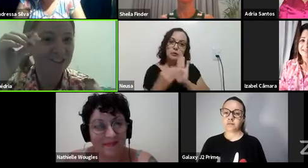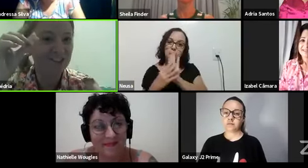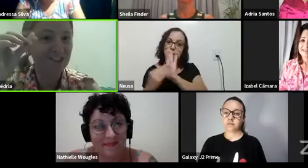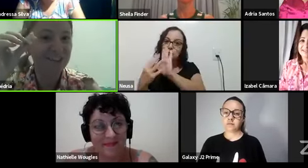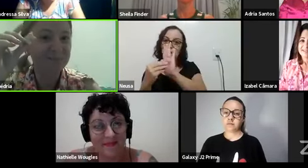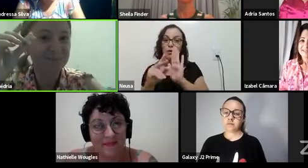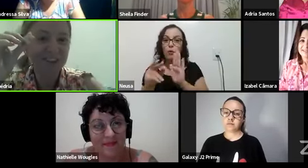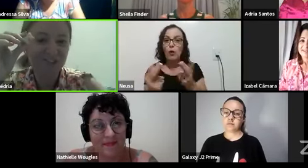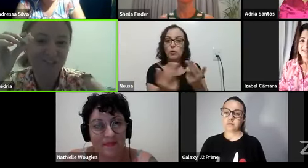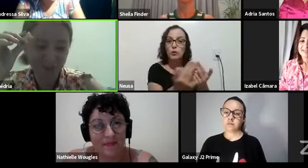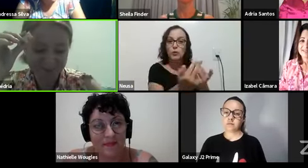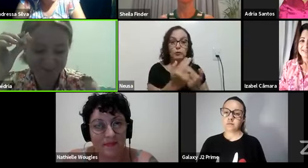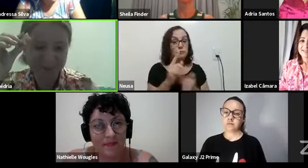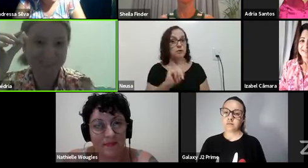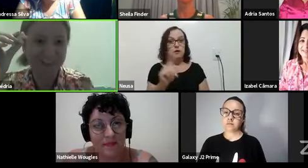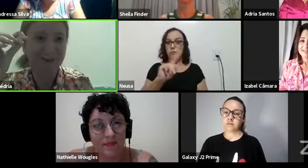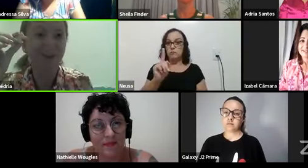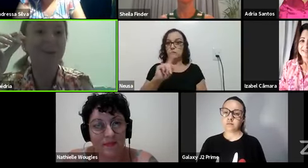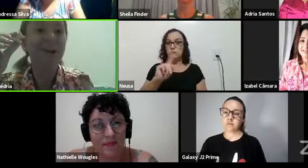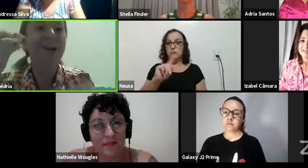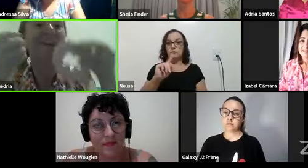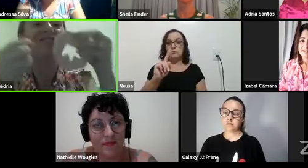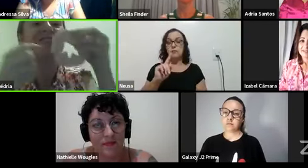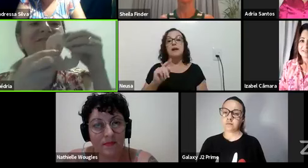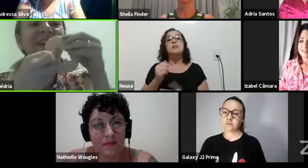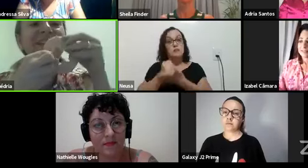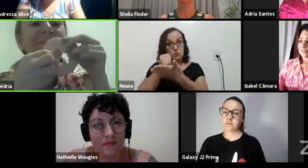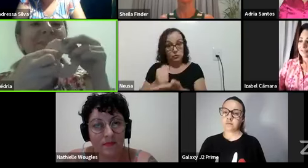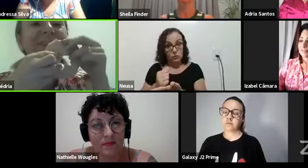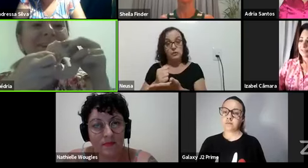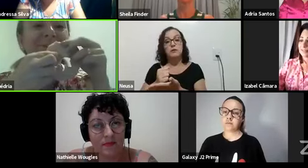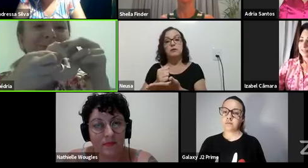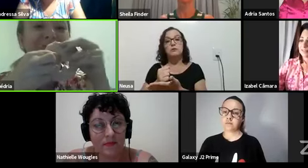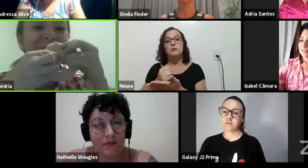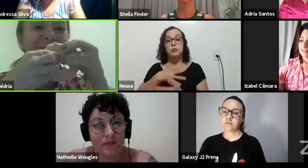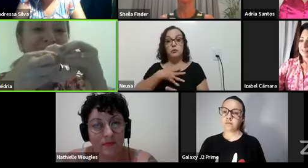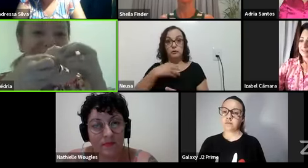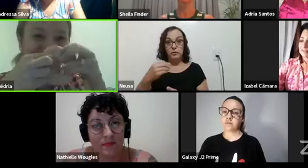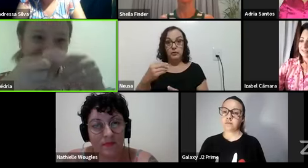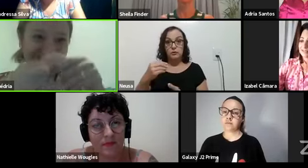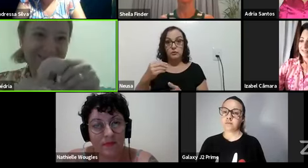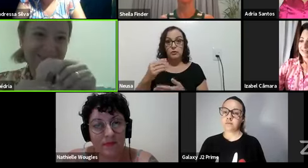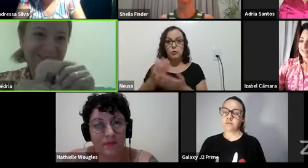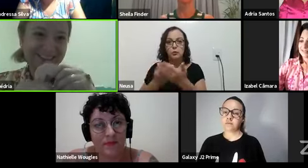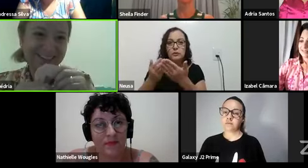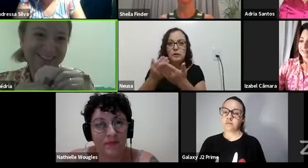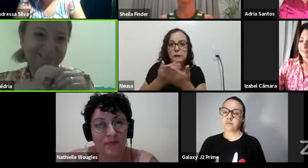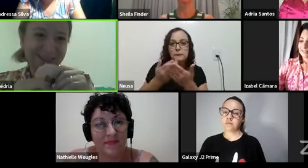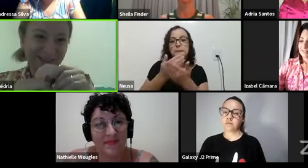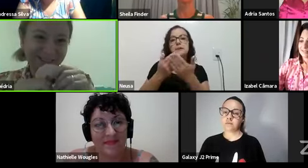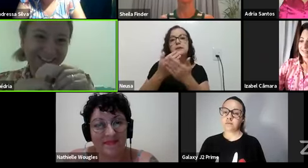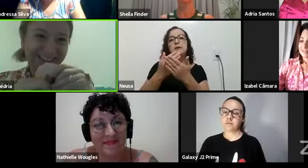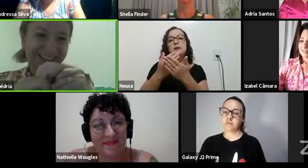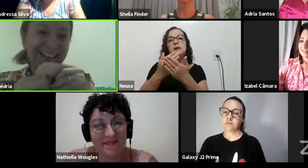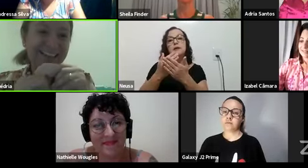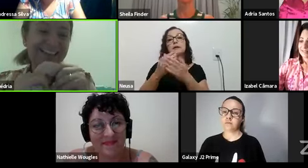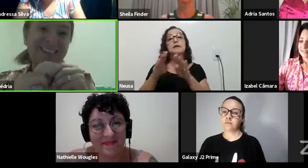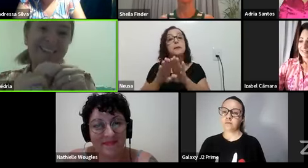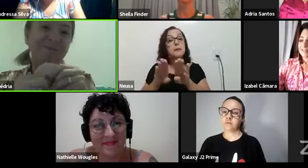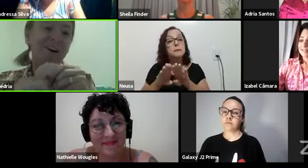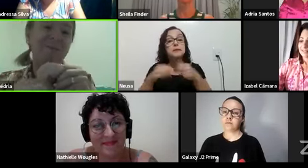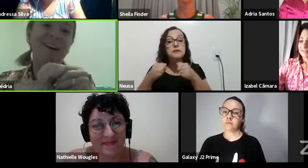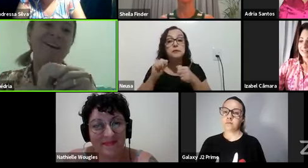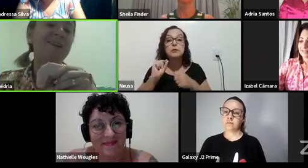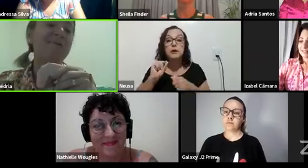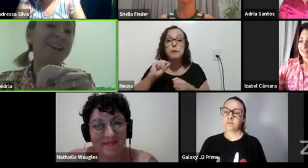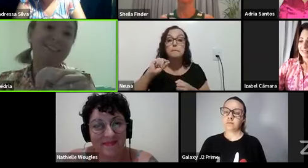filho através das terapias de ordenamento cerebral e a gente vai adaptando o mundo também para recebê-lo, né? E